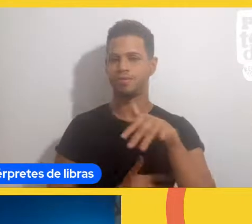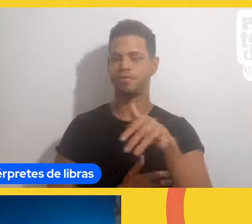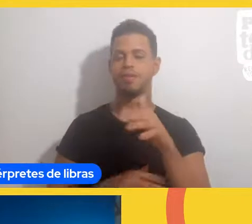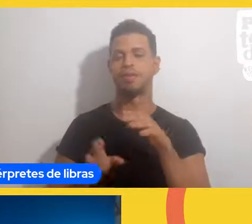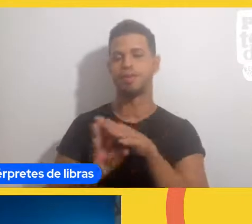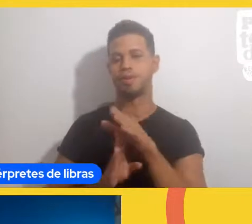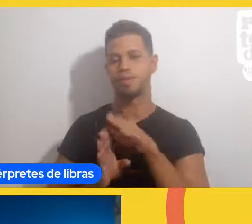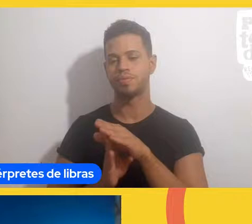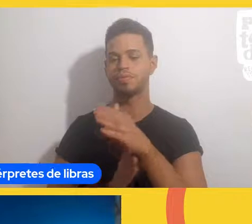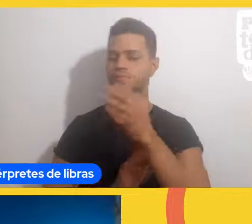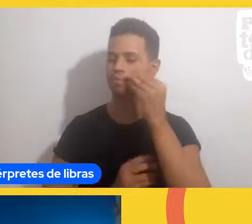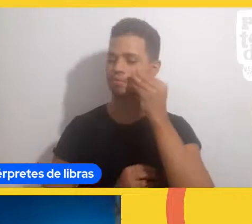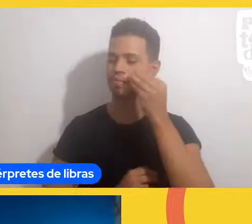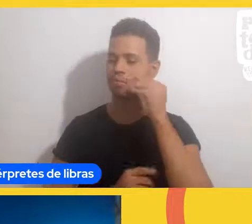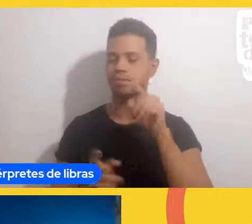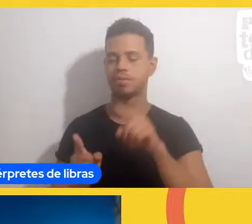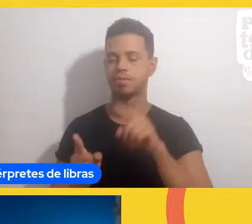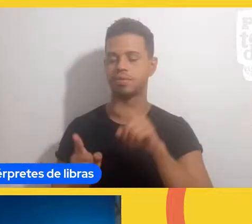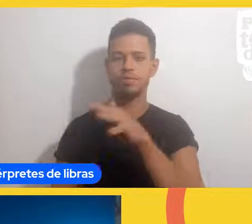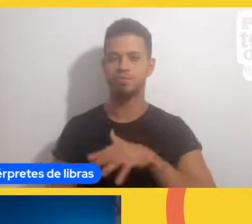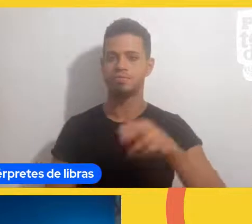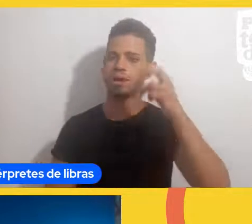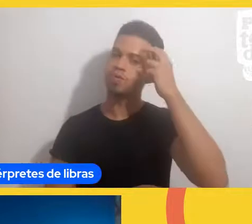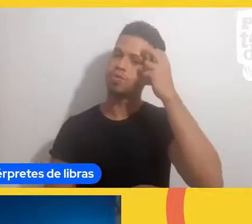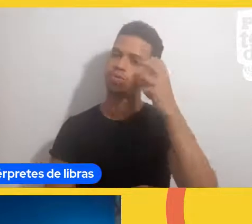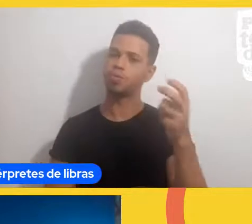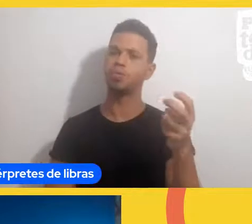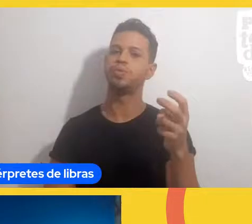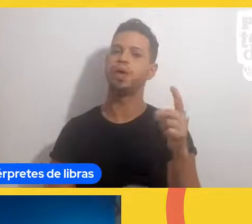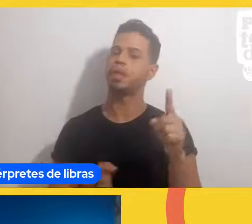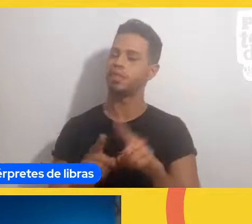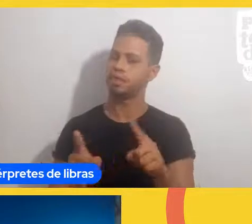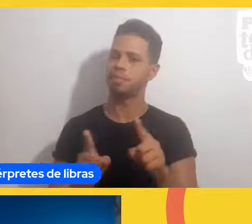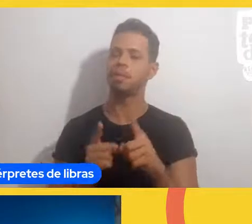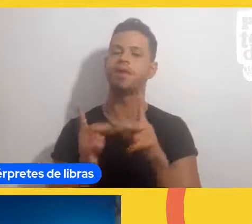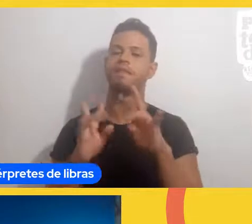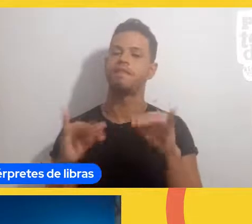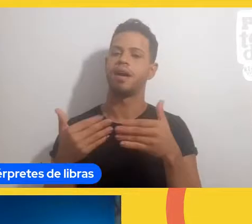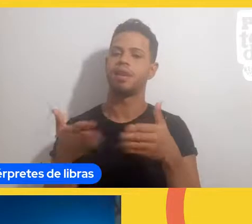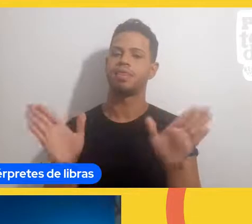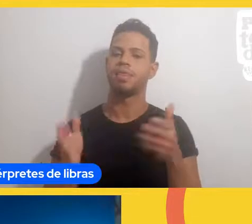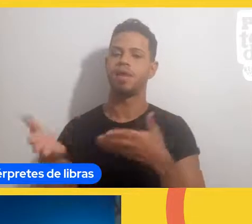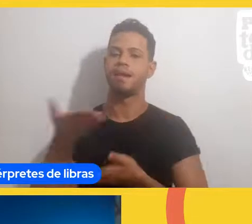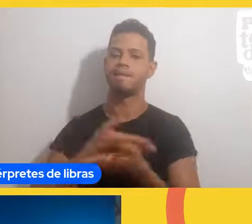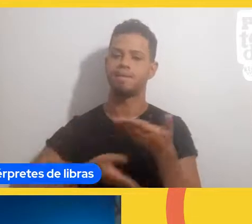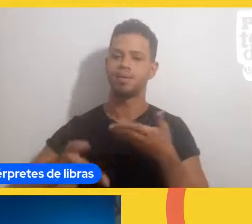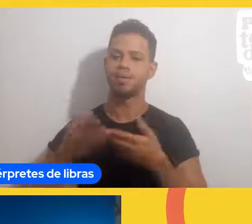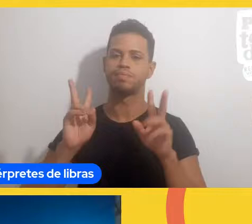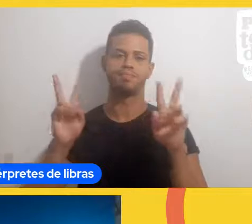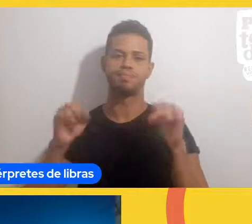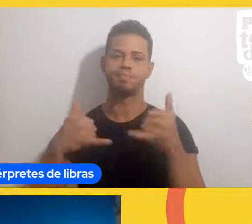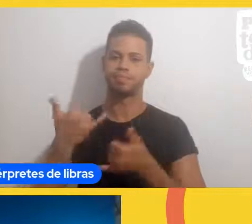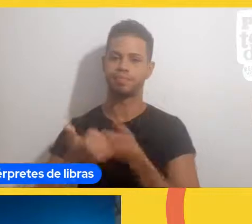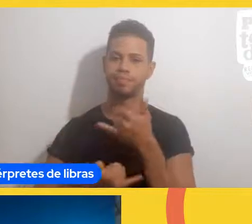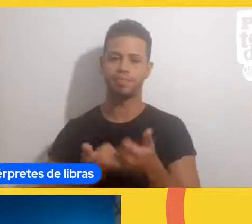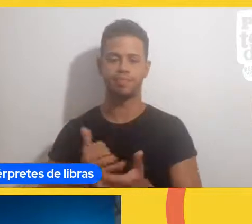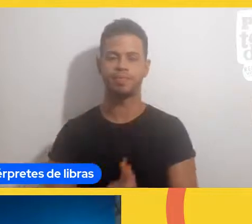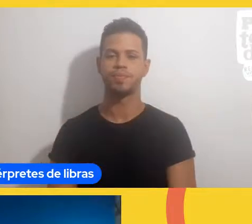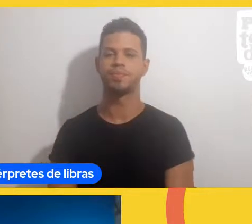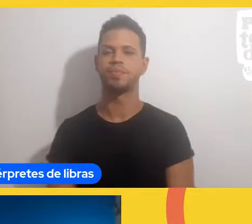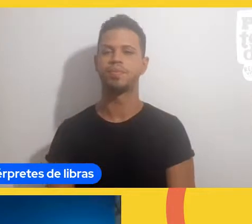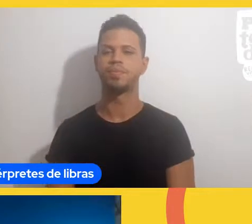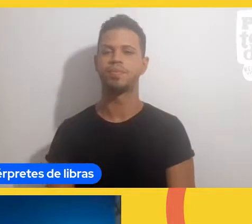tempo, também espaços culturais que vão abrindo para criar essa relação também do brincar. Como o brincar